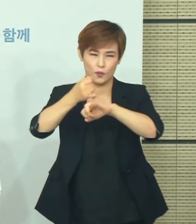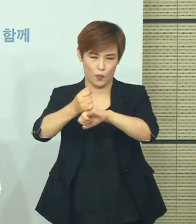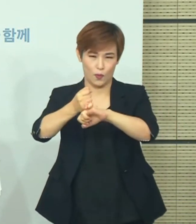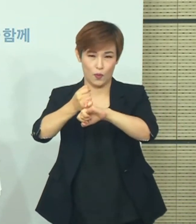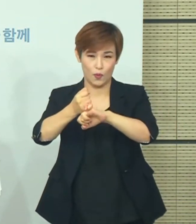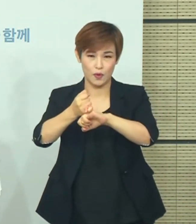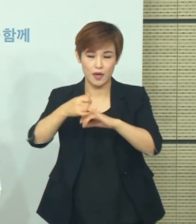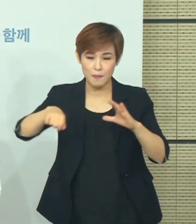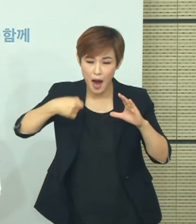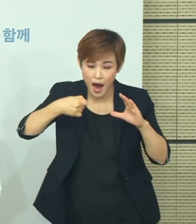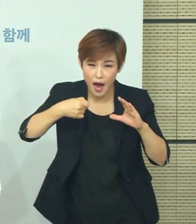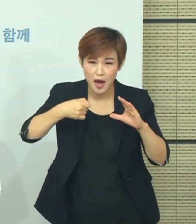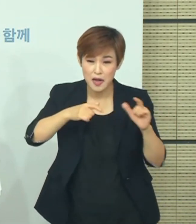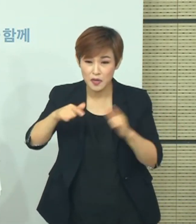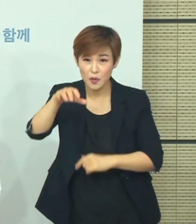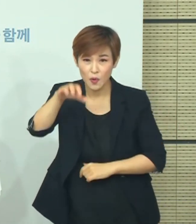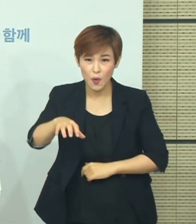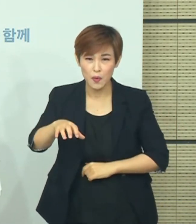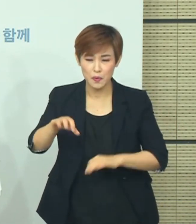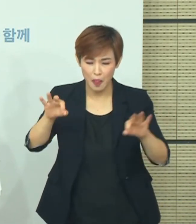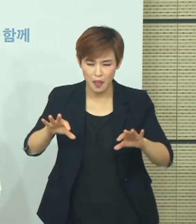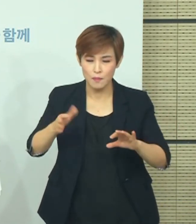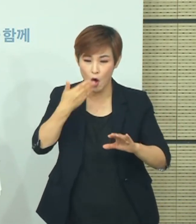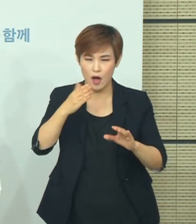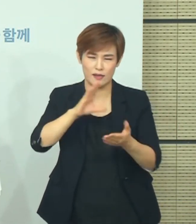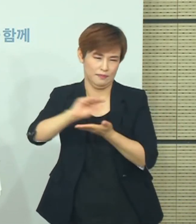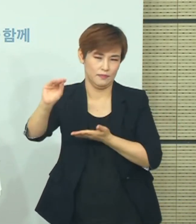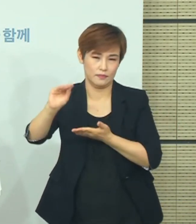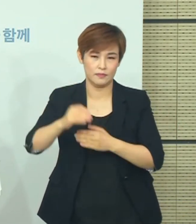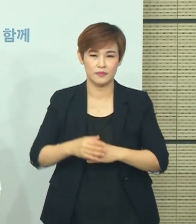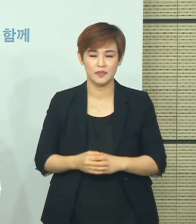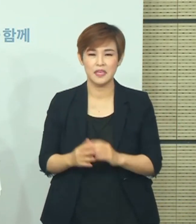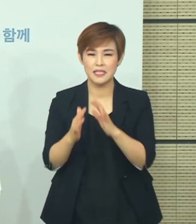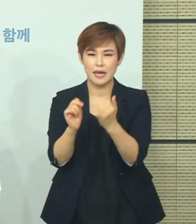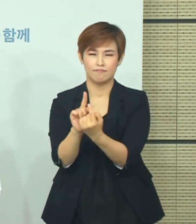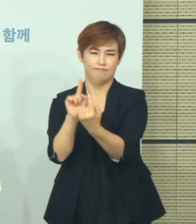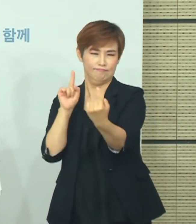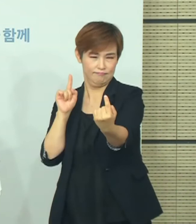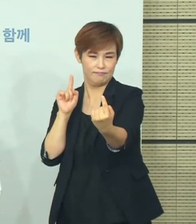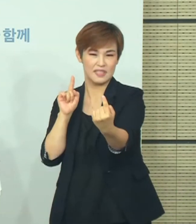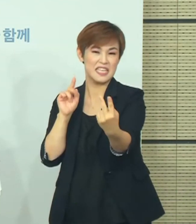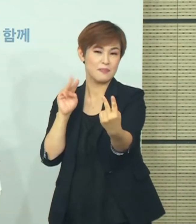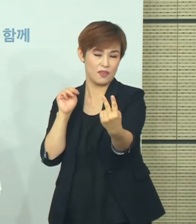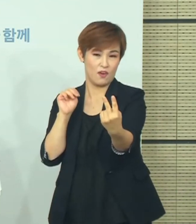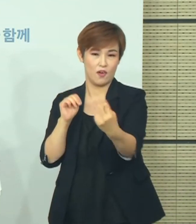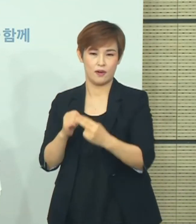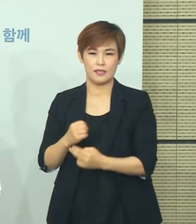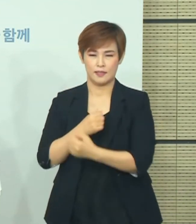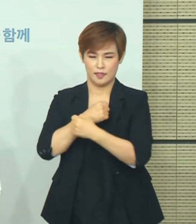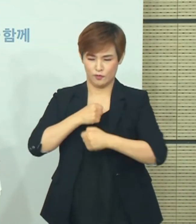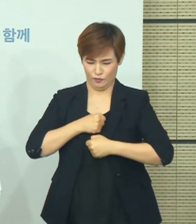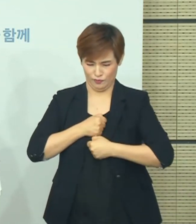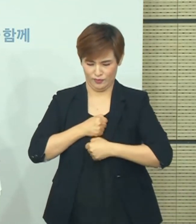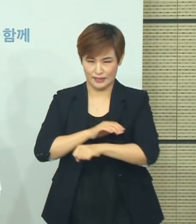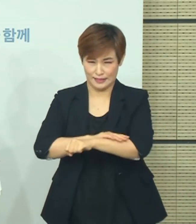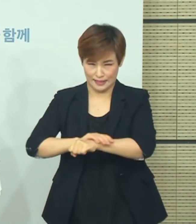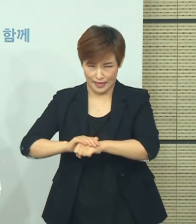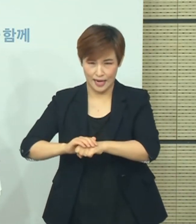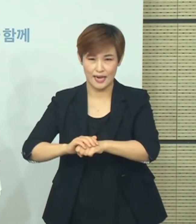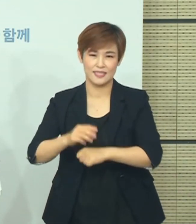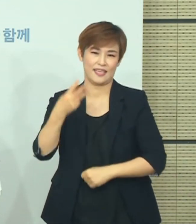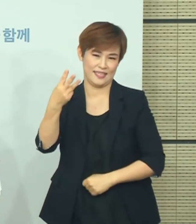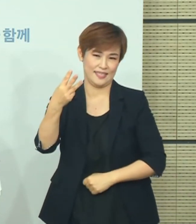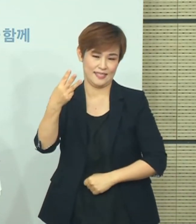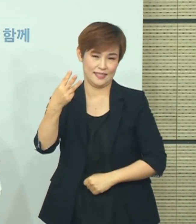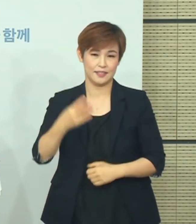휴게소 음식점에서는 최소 시간 머무르기, 사람 간 거리 2m 이상 유지하기, 이 세 가지는 반드시 실천해